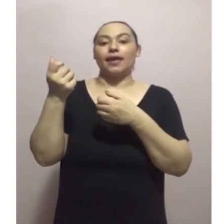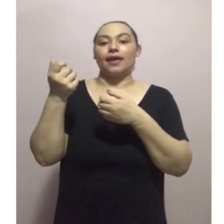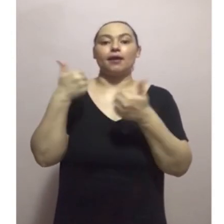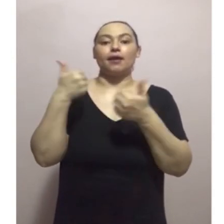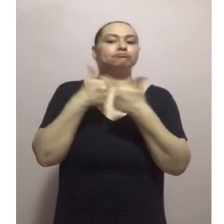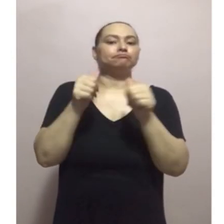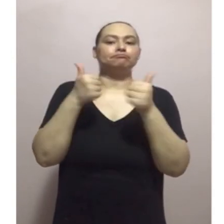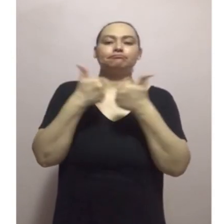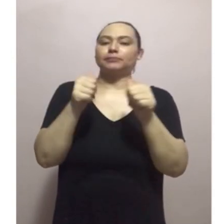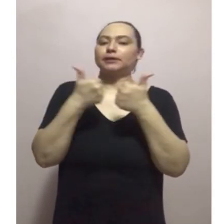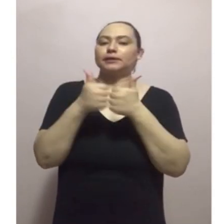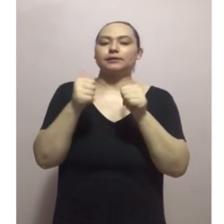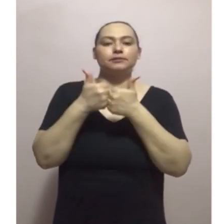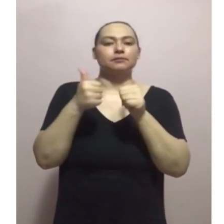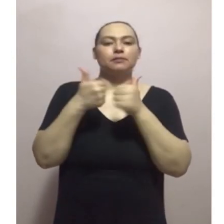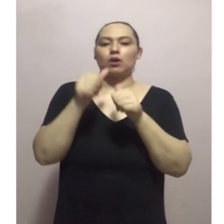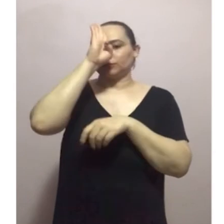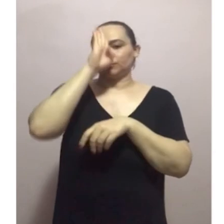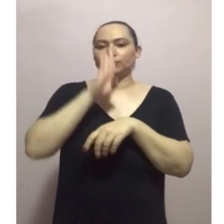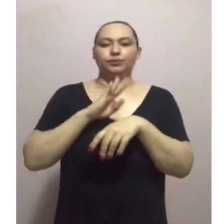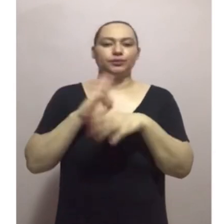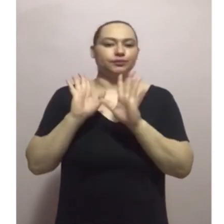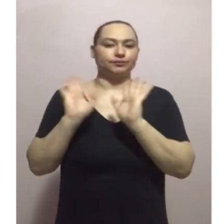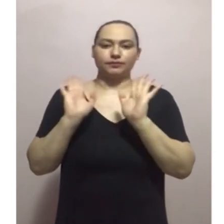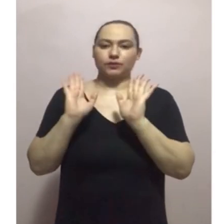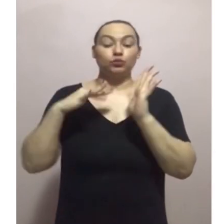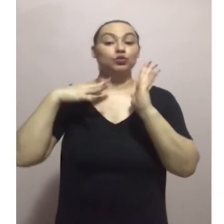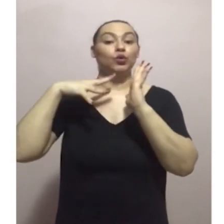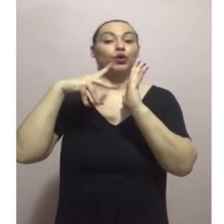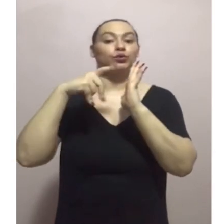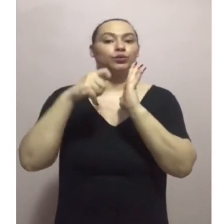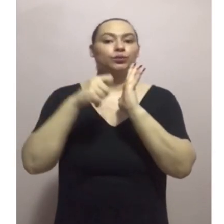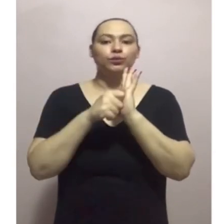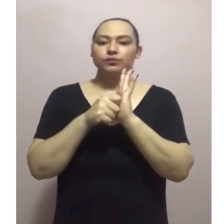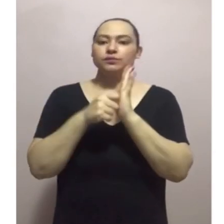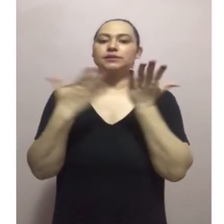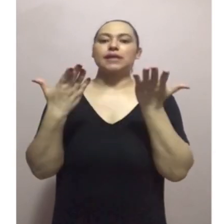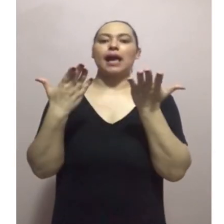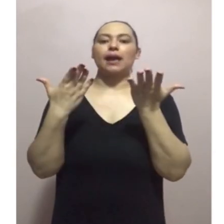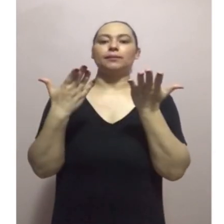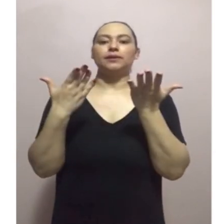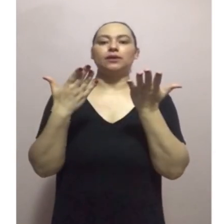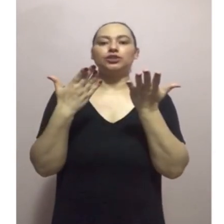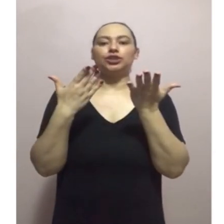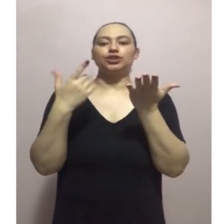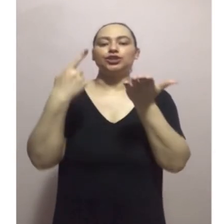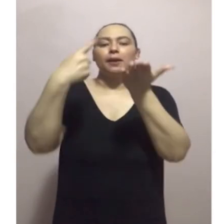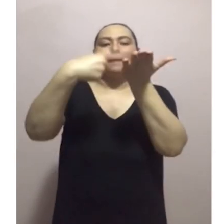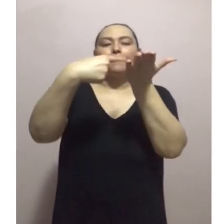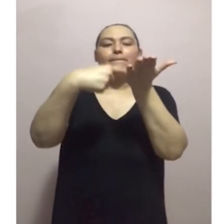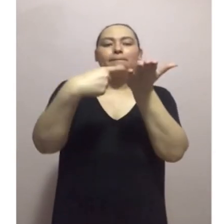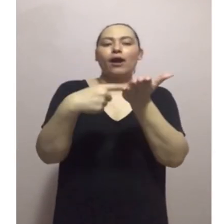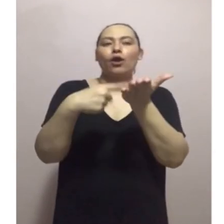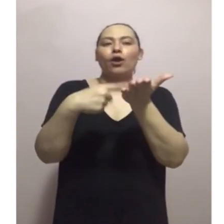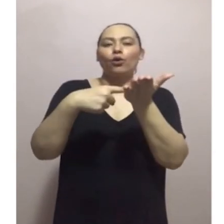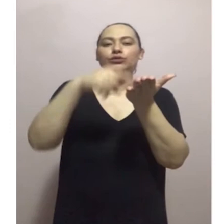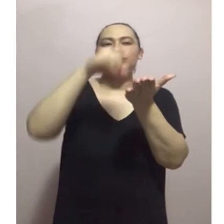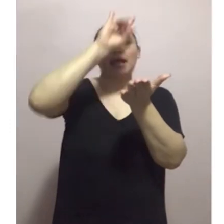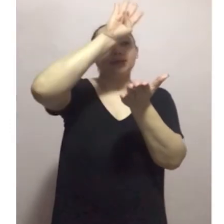público. Então, todo mundo pegava, né? Todo mundo. A gente fez um escalonamento,